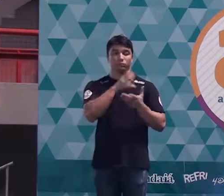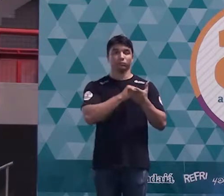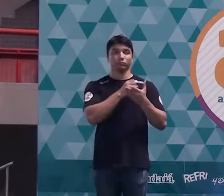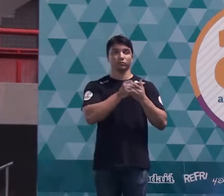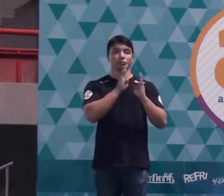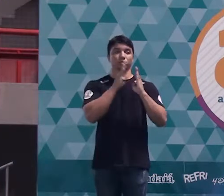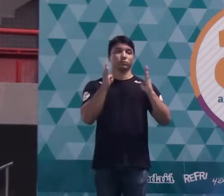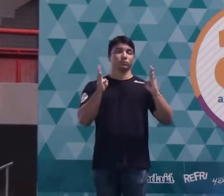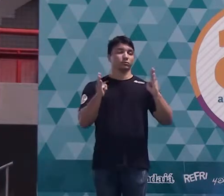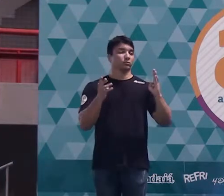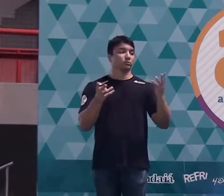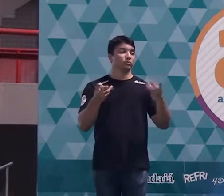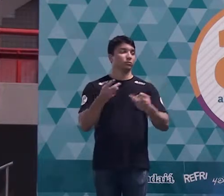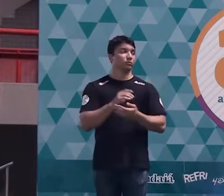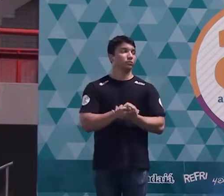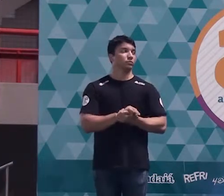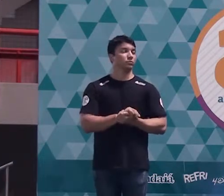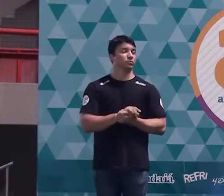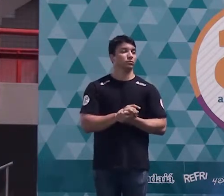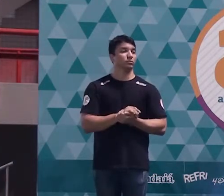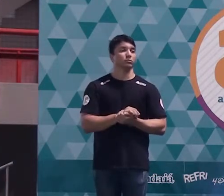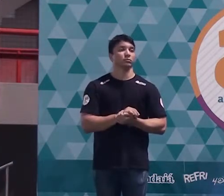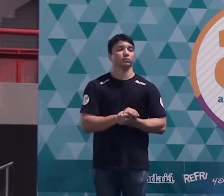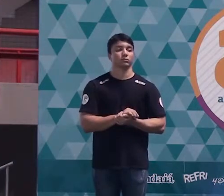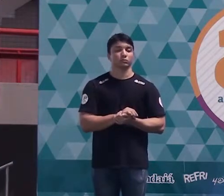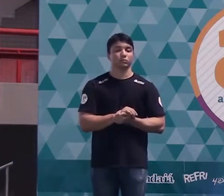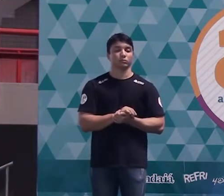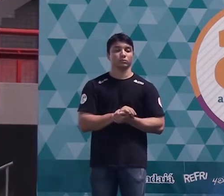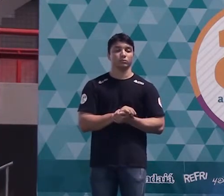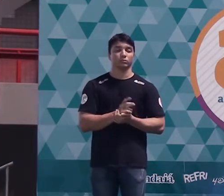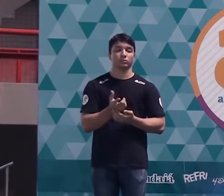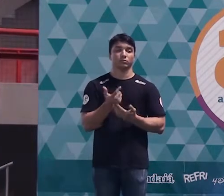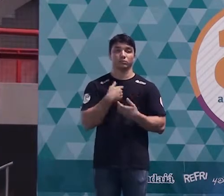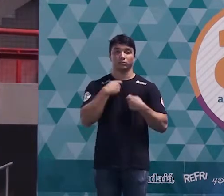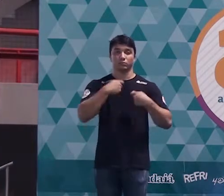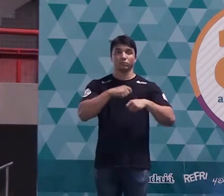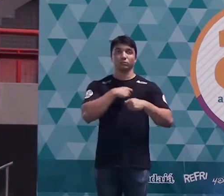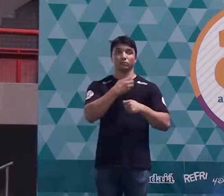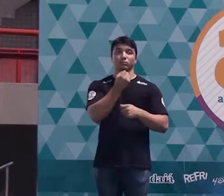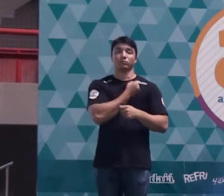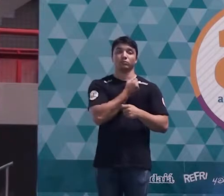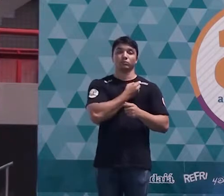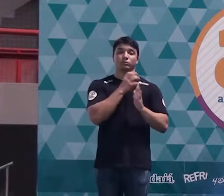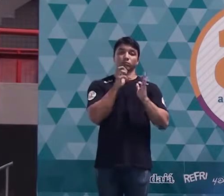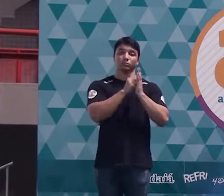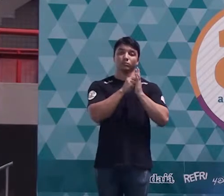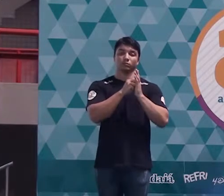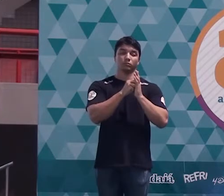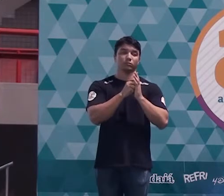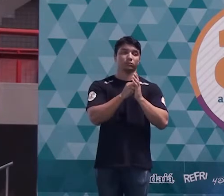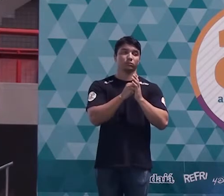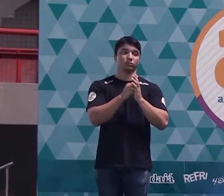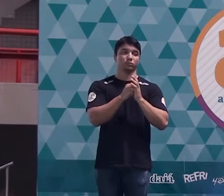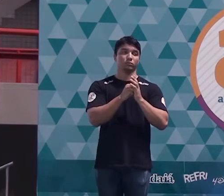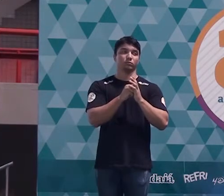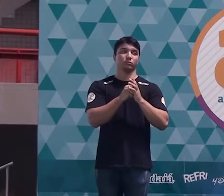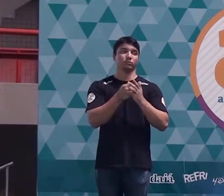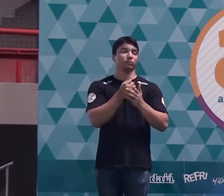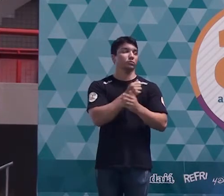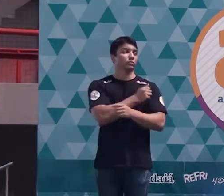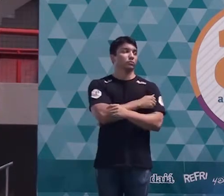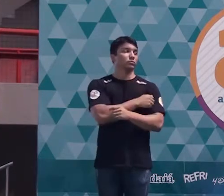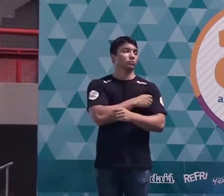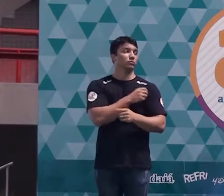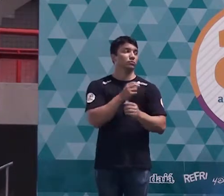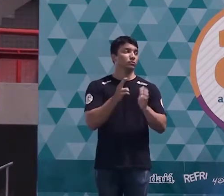da biblioteca? Aí a bibliotecária diz, preciso de seu número de matrícula. Aí a aluna